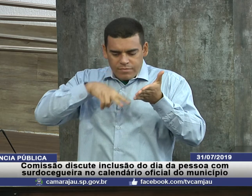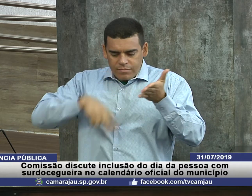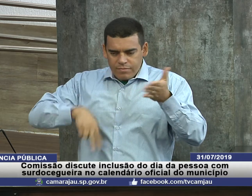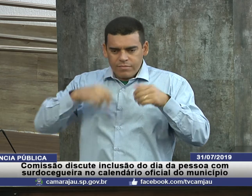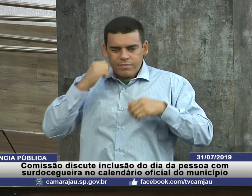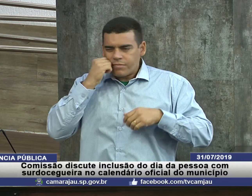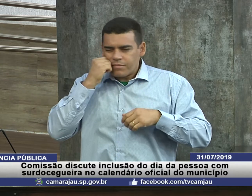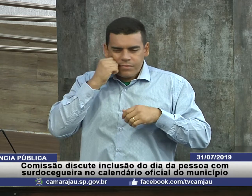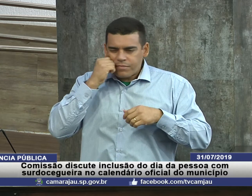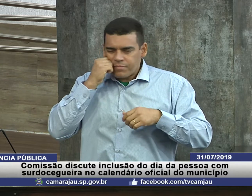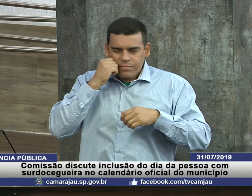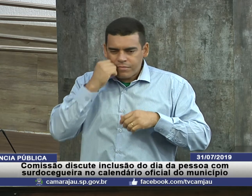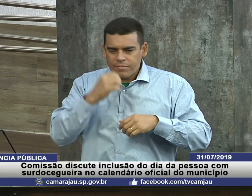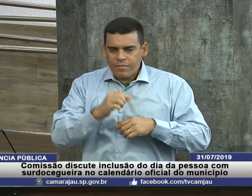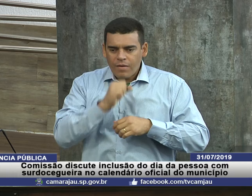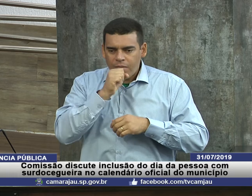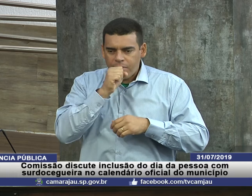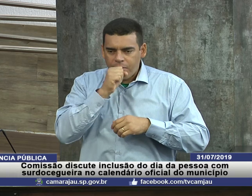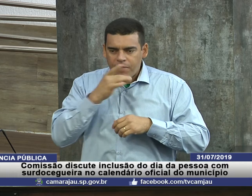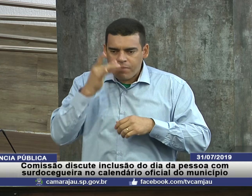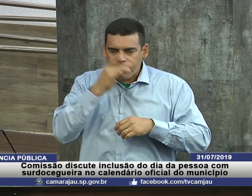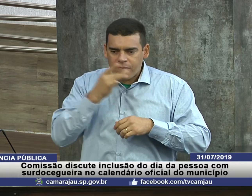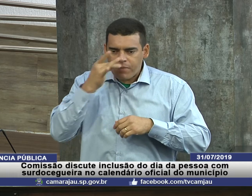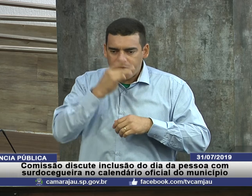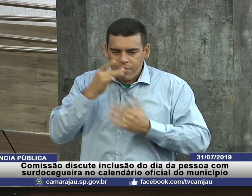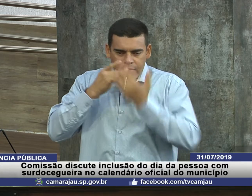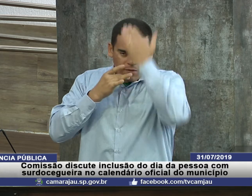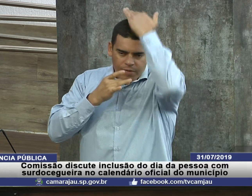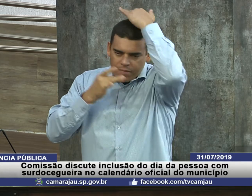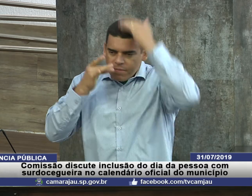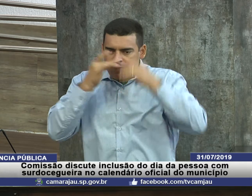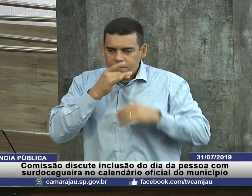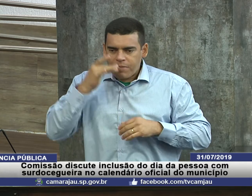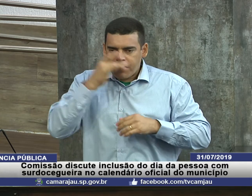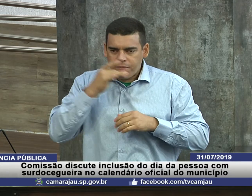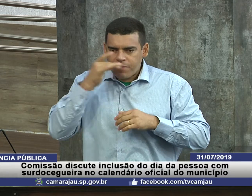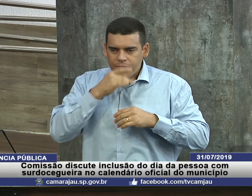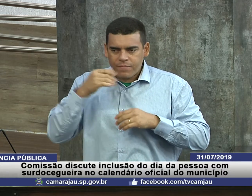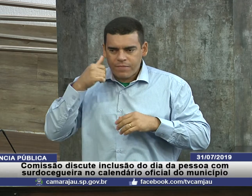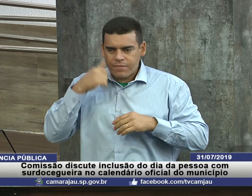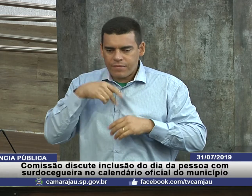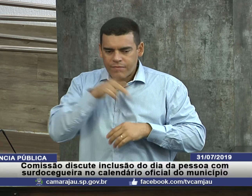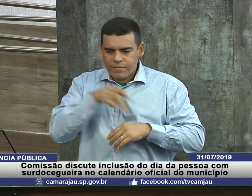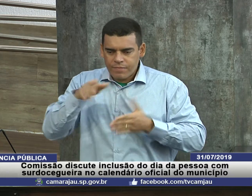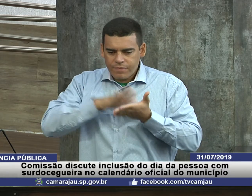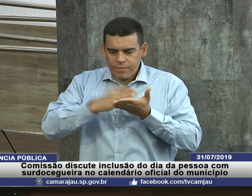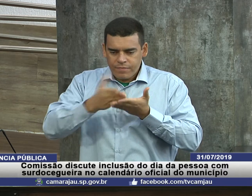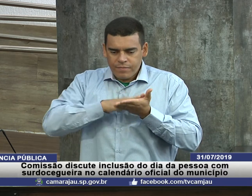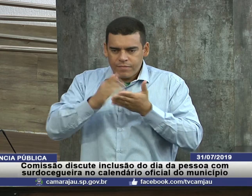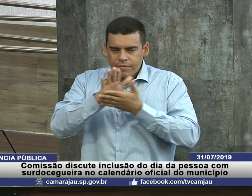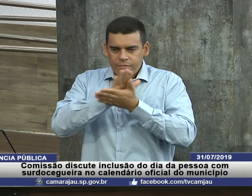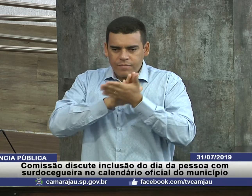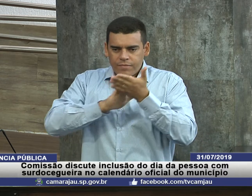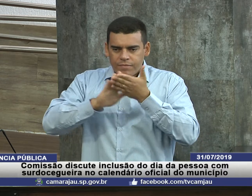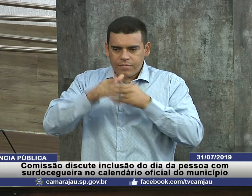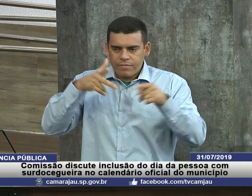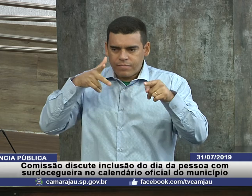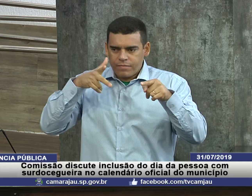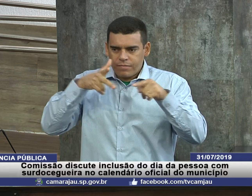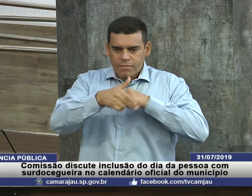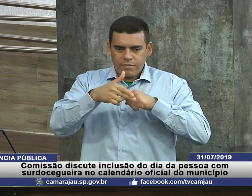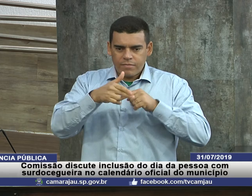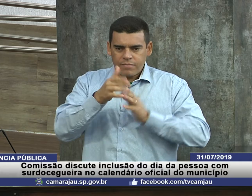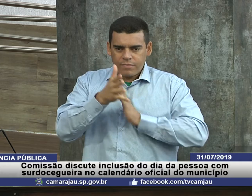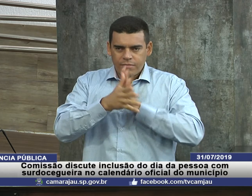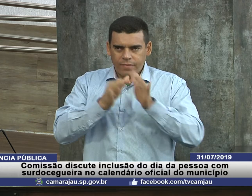uma cirurgia ou basta usar um tipo de um aparelho que a criança vai começar a falar. Mas isso não